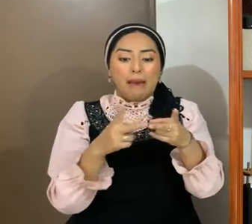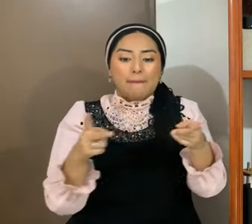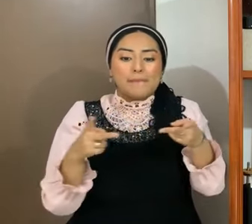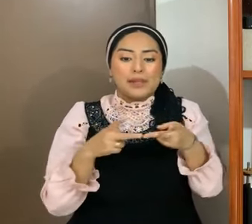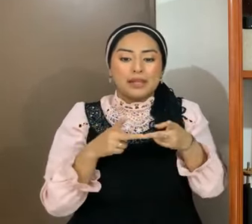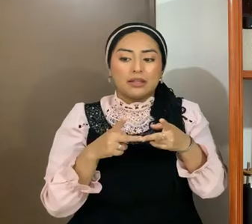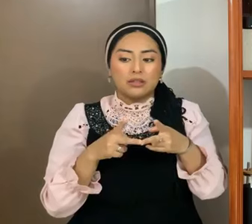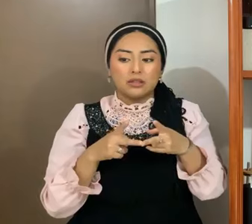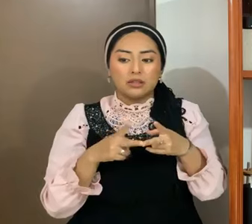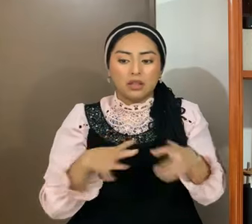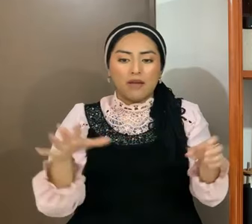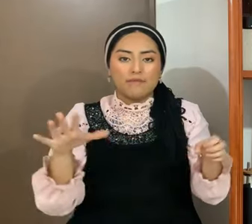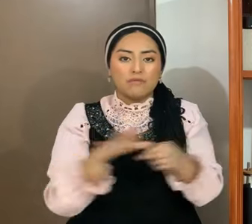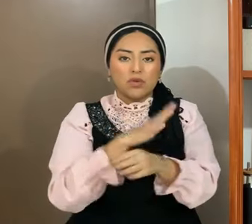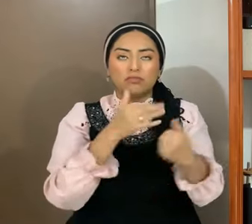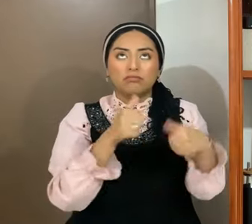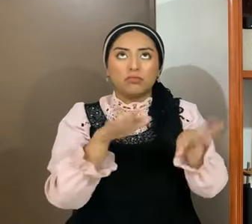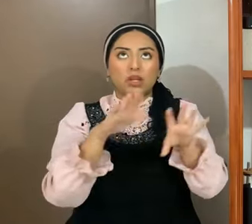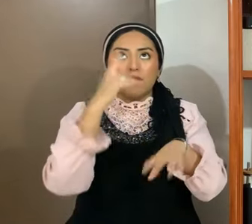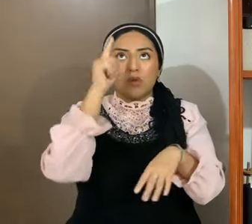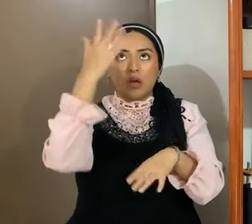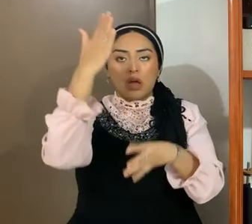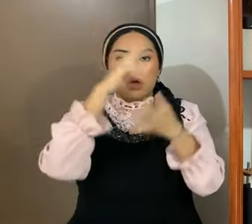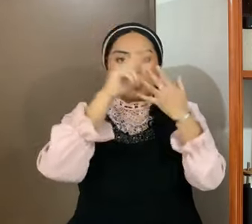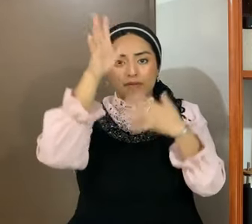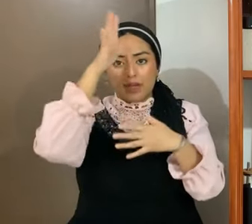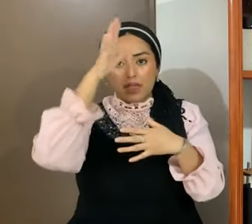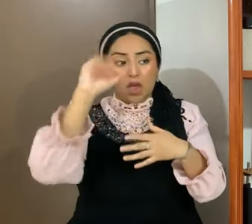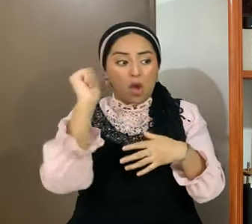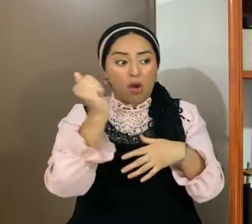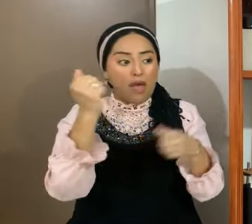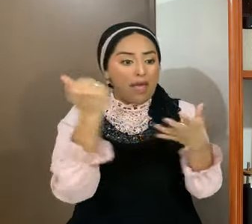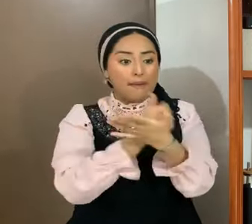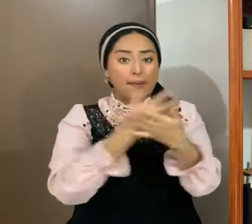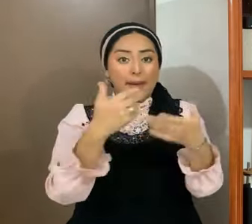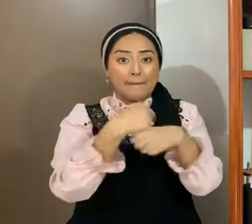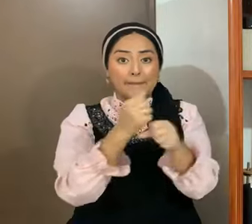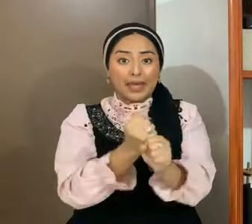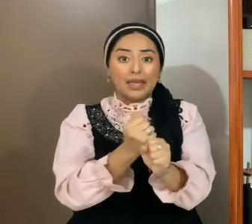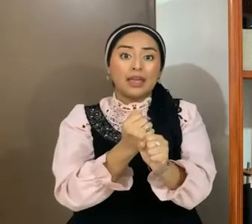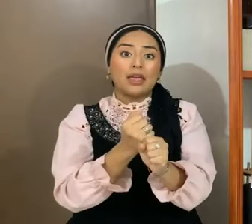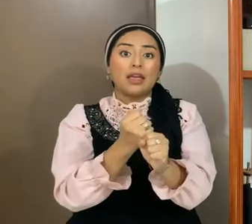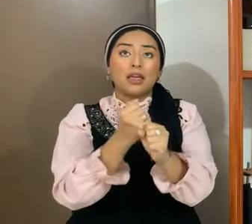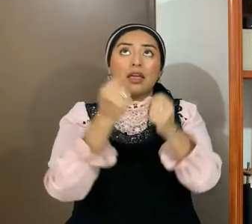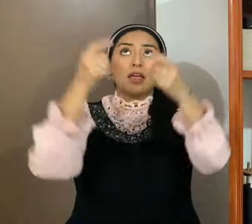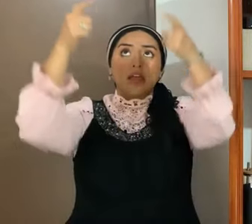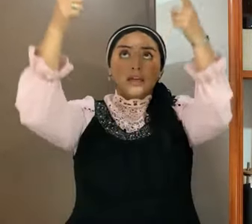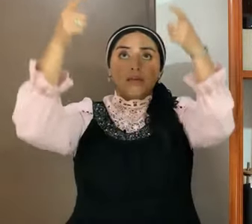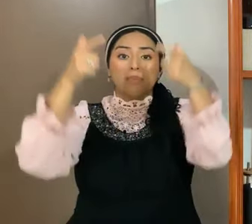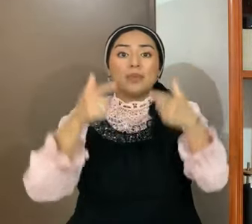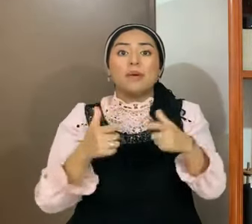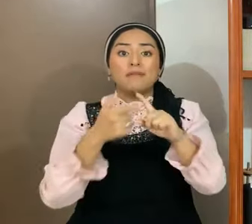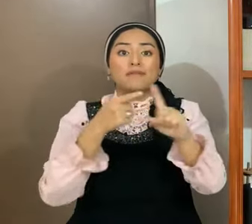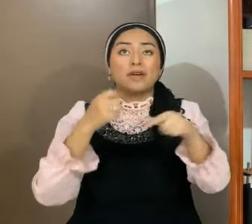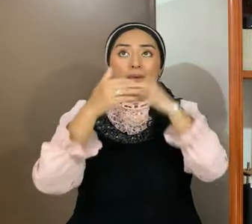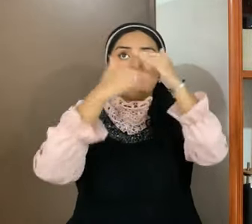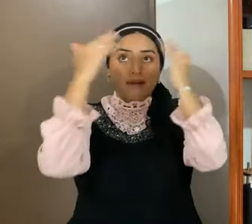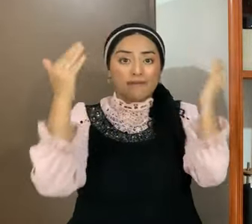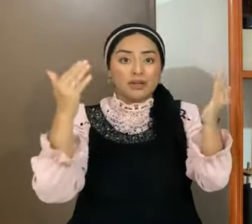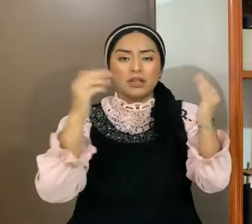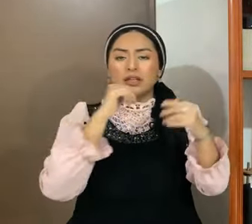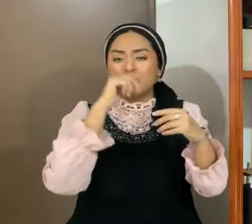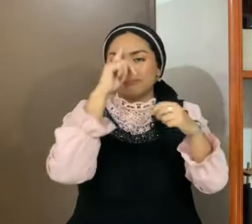lugar que fue totalmente dedicado al Eterno, que todo se hizo conforme a un modelo que bajó del cielo. No